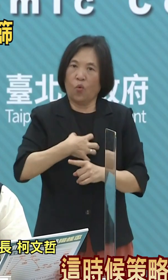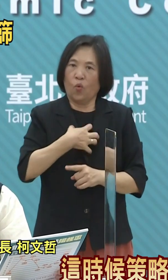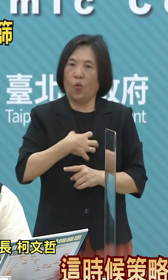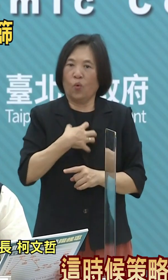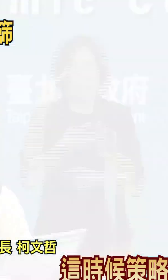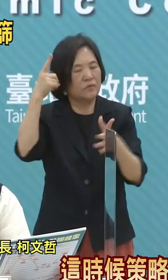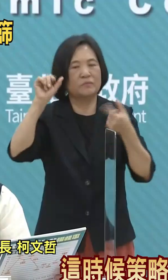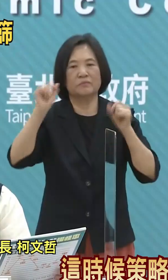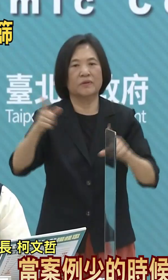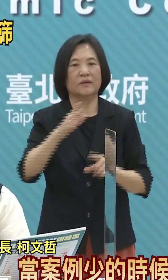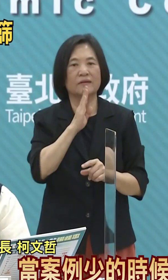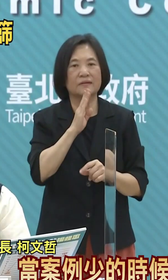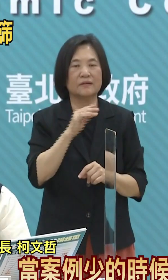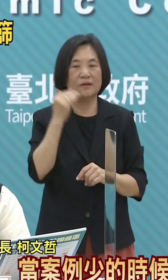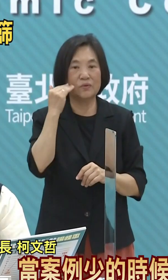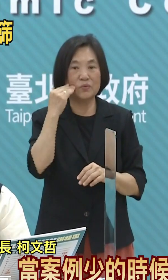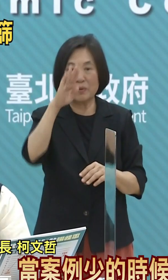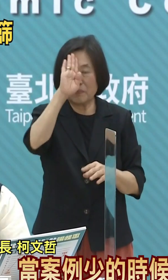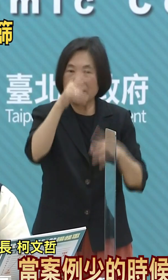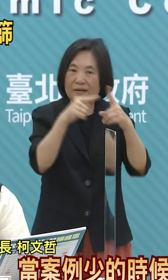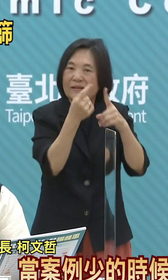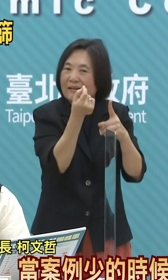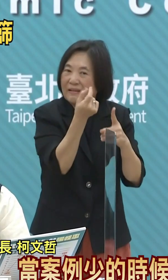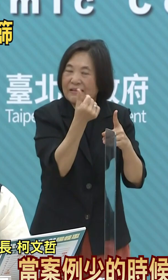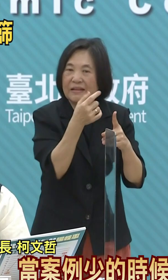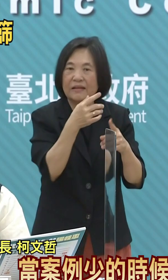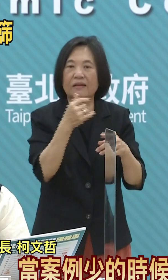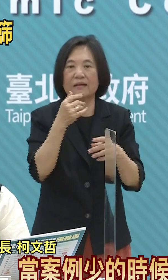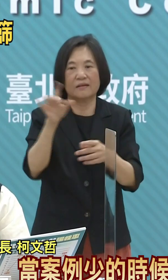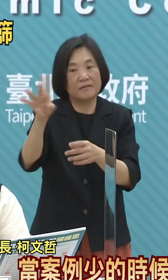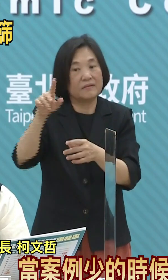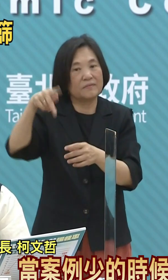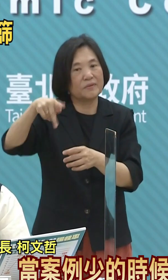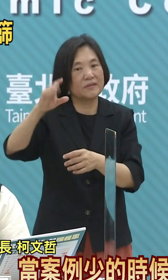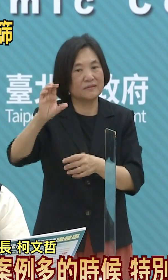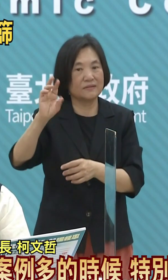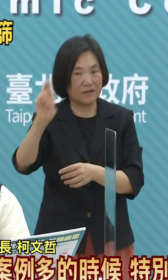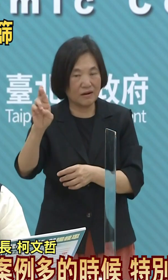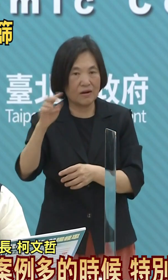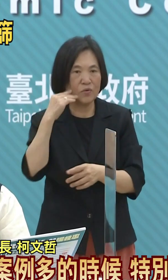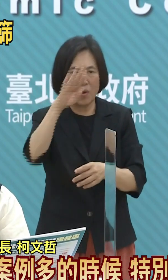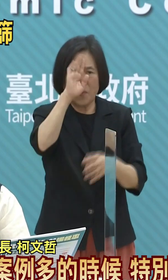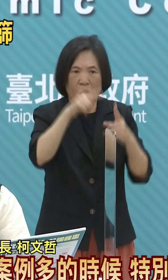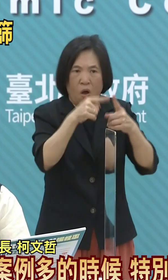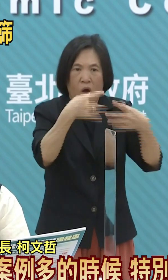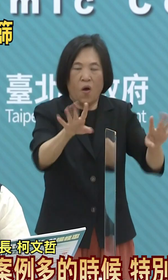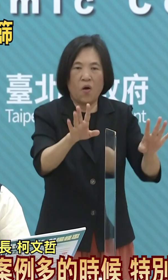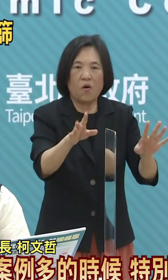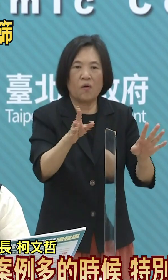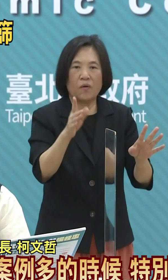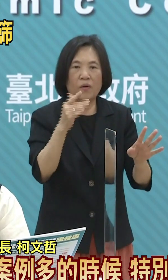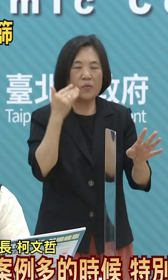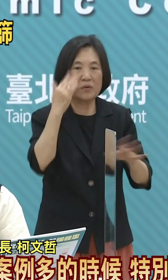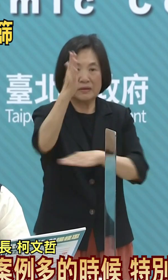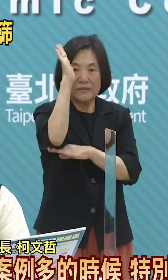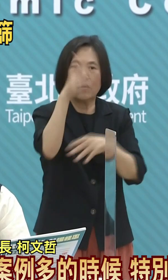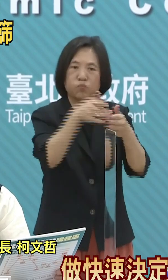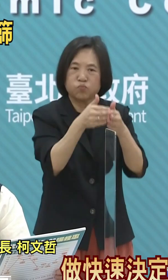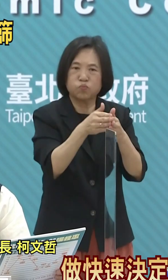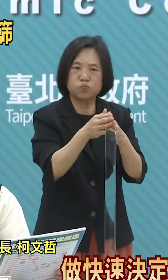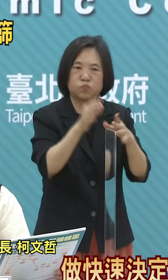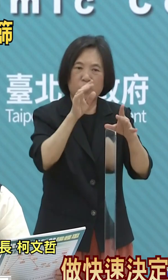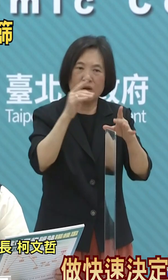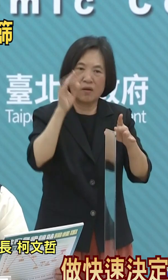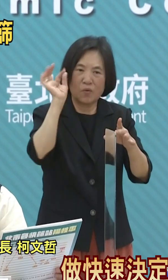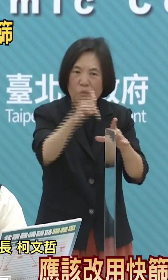时候策略要改变了。所以当案例少的时候，可以用 PCR； 案例多的时候，特别是当政府需要做